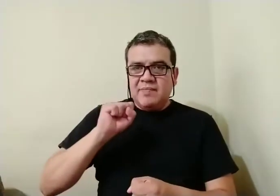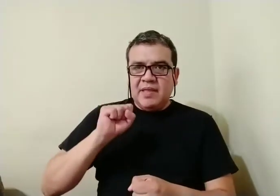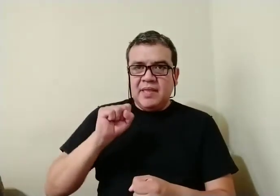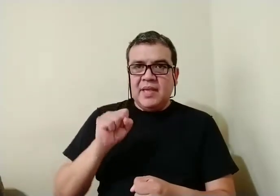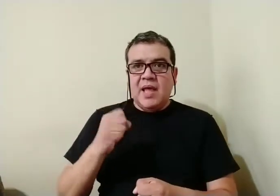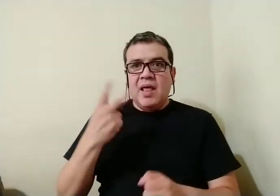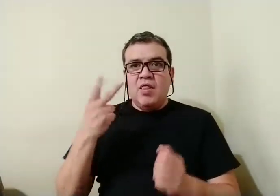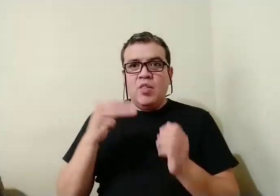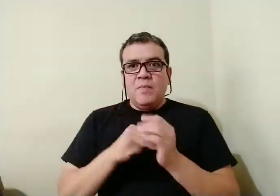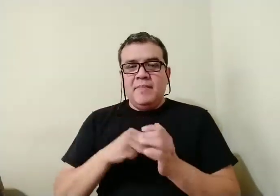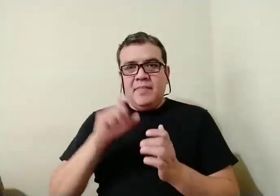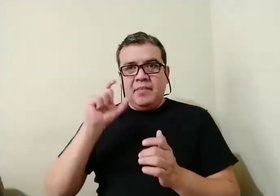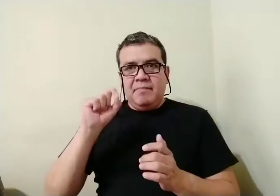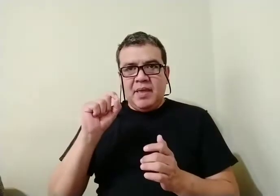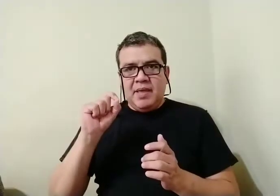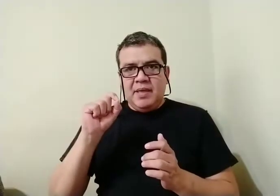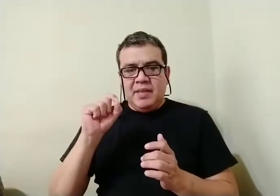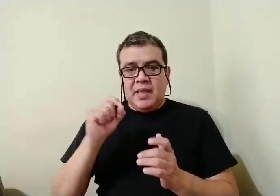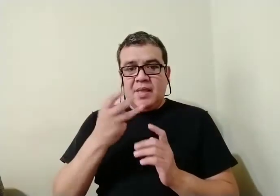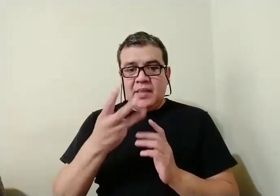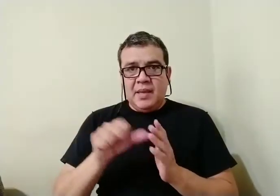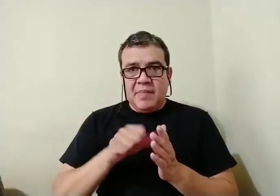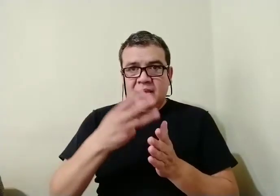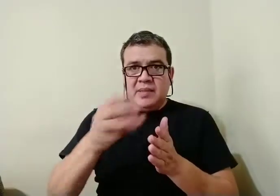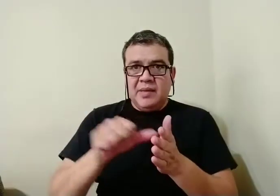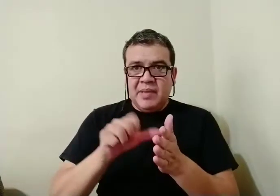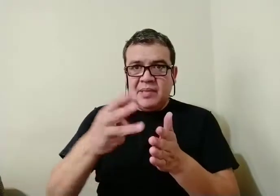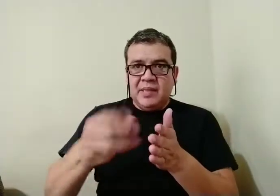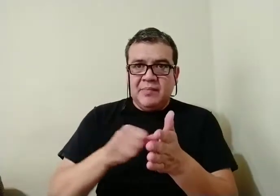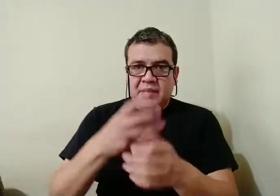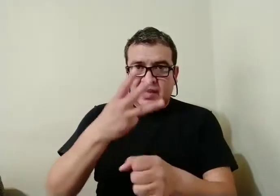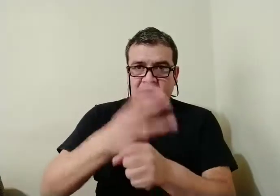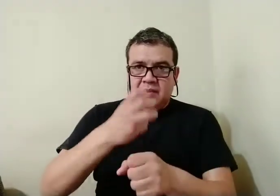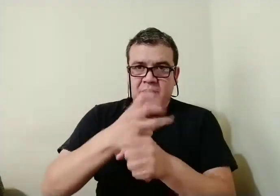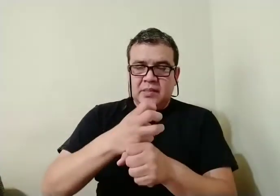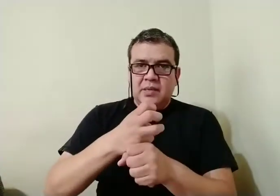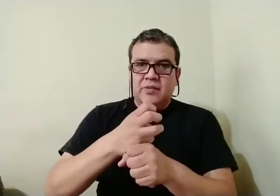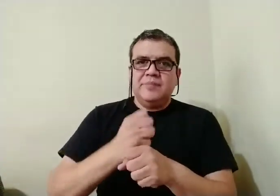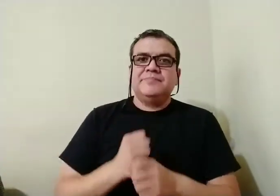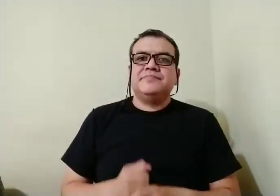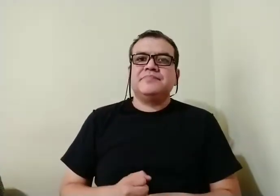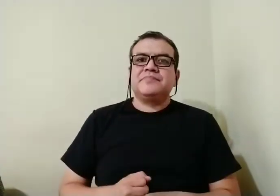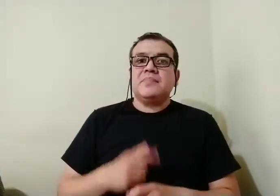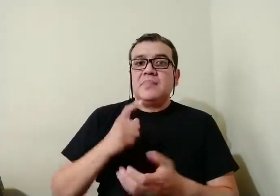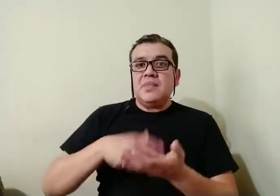Lecciones de Escuela Sabática del tercer trimestre de